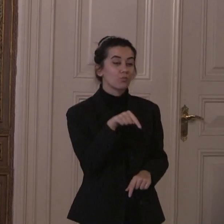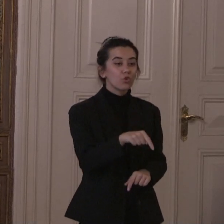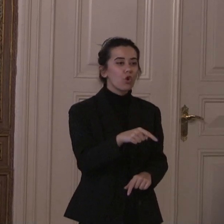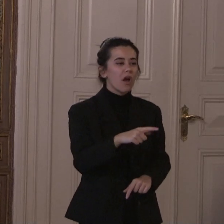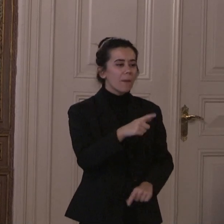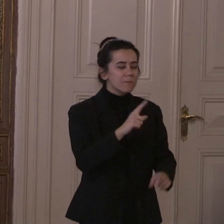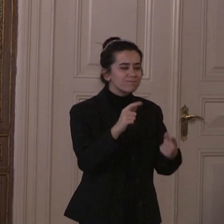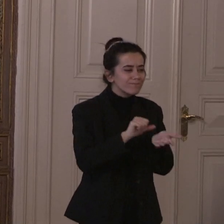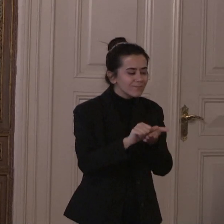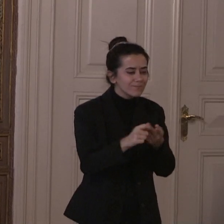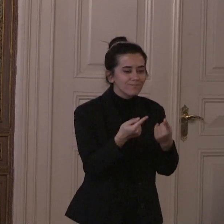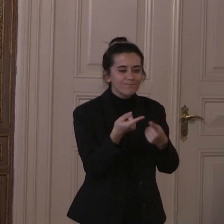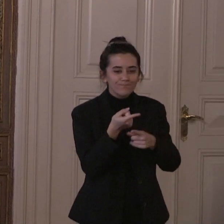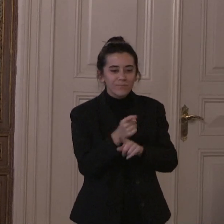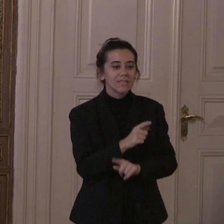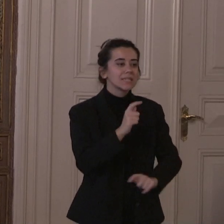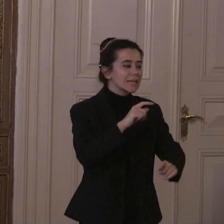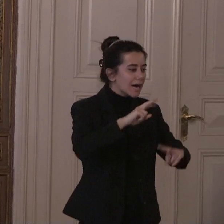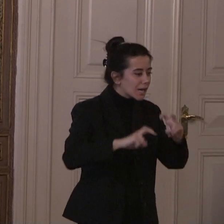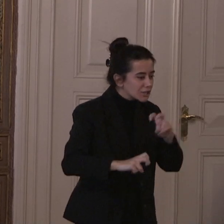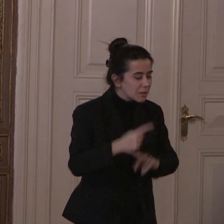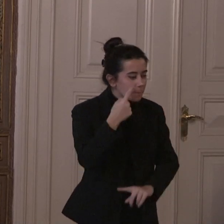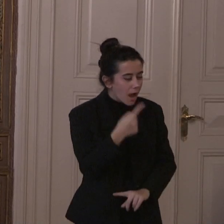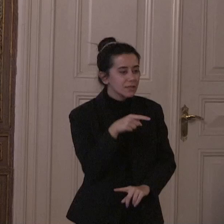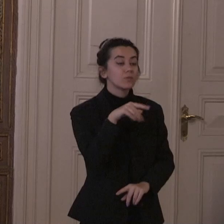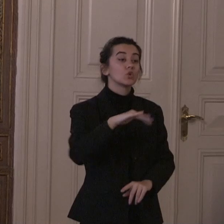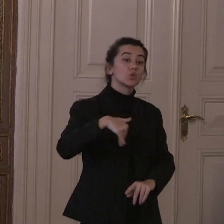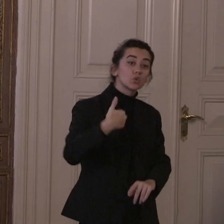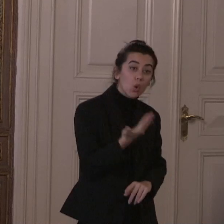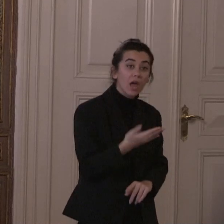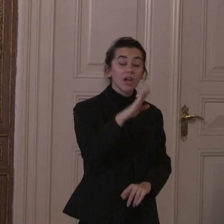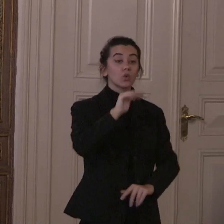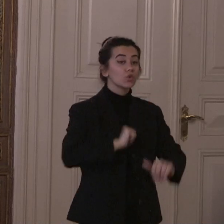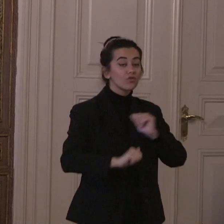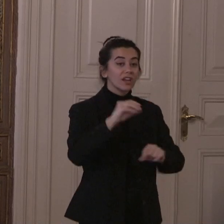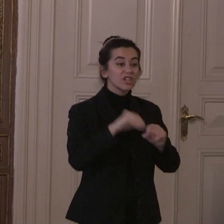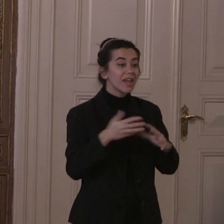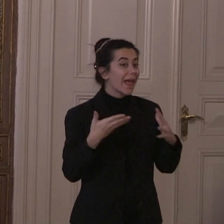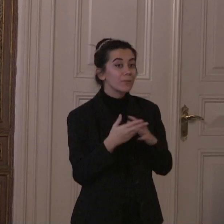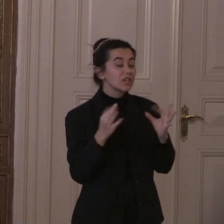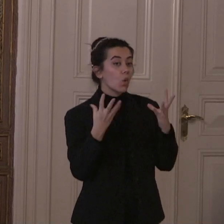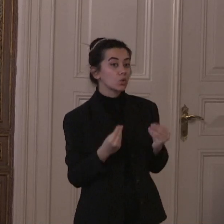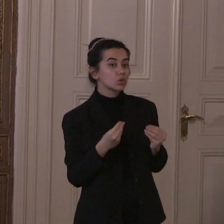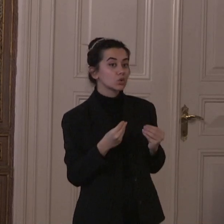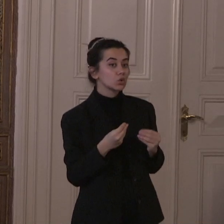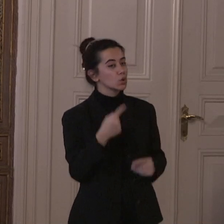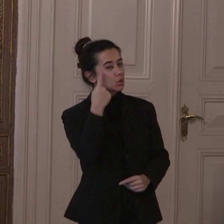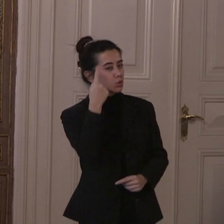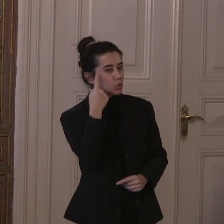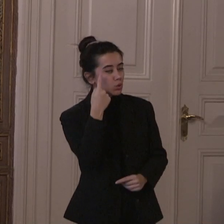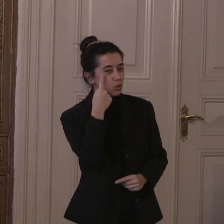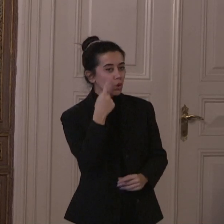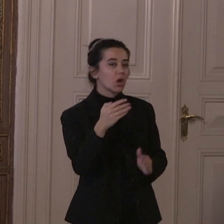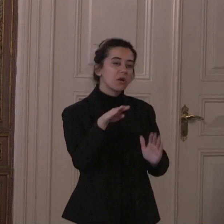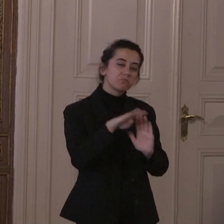yaptık. Ve üniversitenin böyle bir erişilebilirlik haritasını çıkarmaya çalıştık. Yapı işleri daire